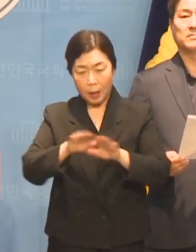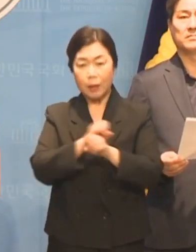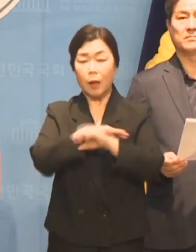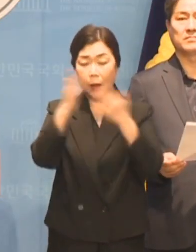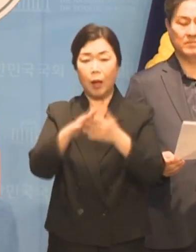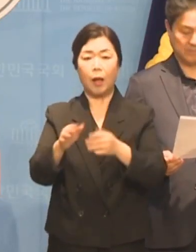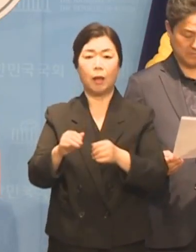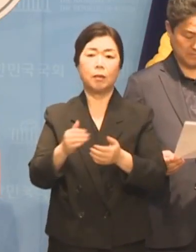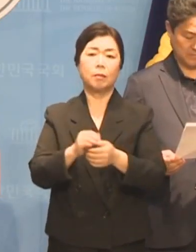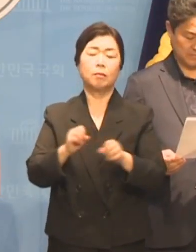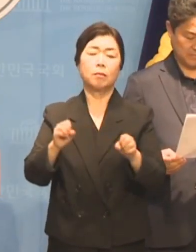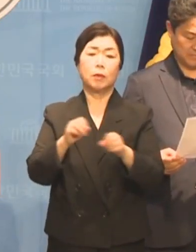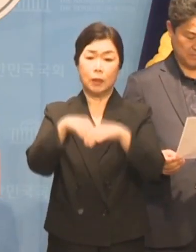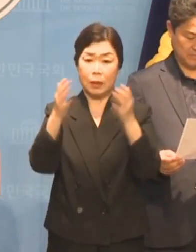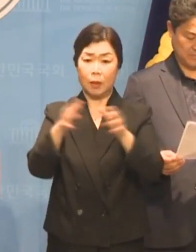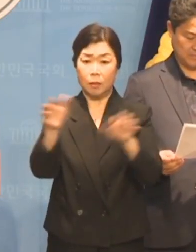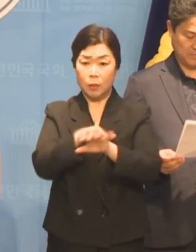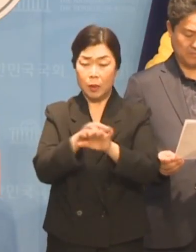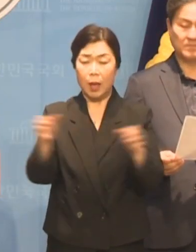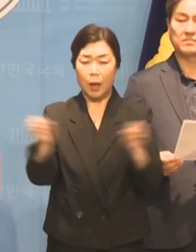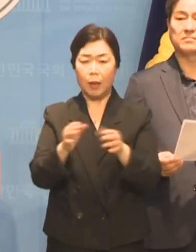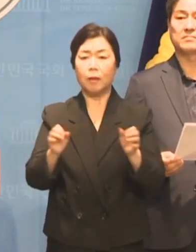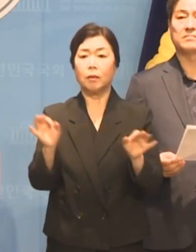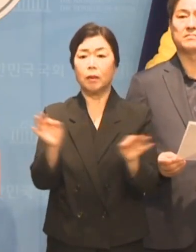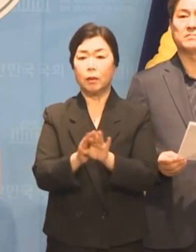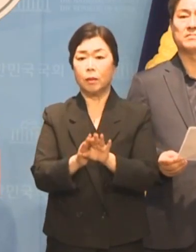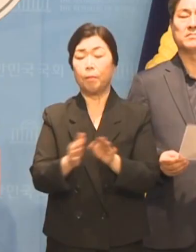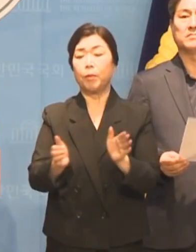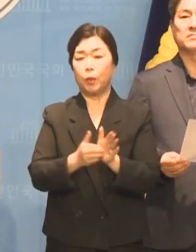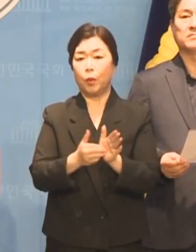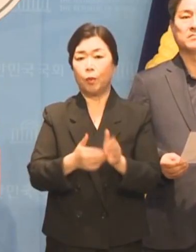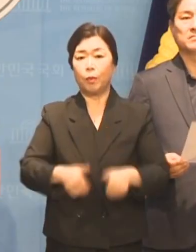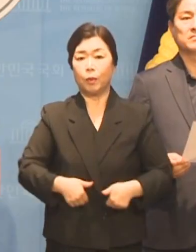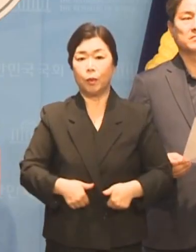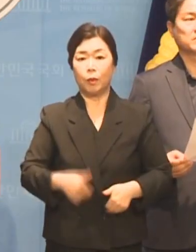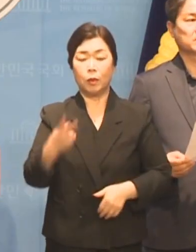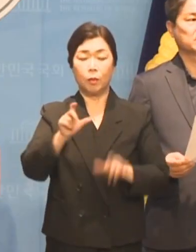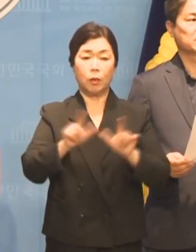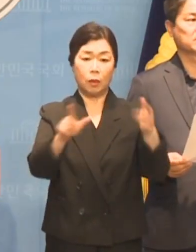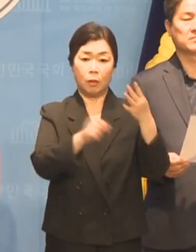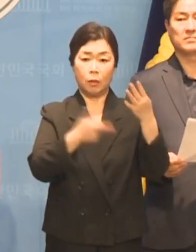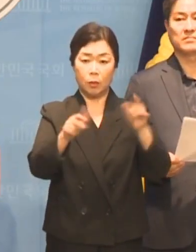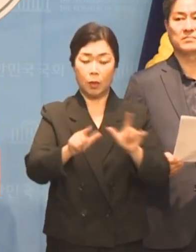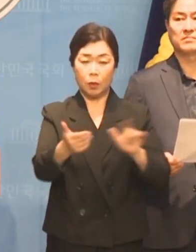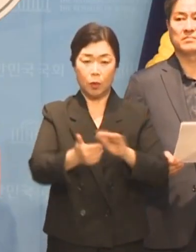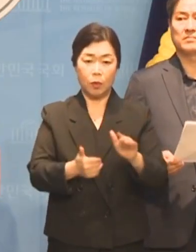될 것입니다. 2025년 4월 17일 더불어민주당 전